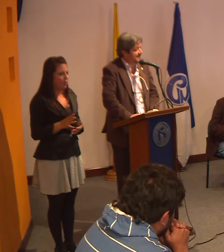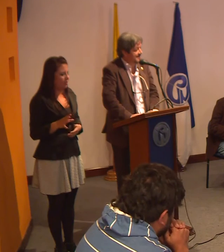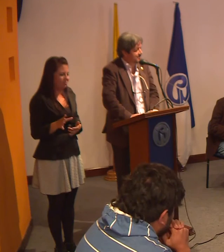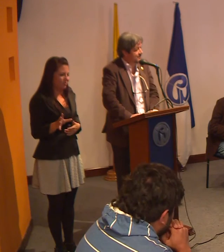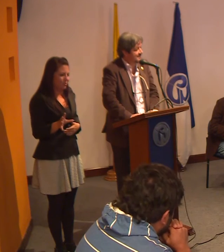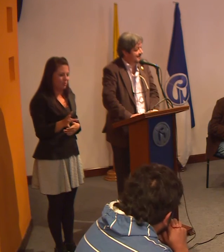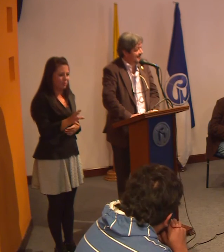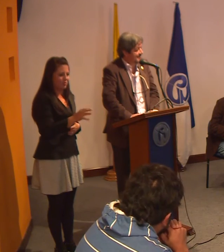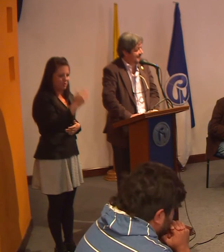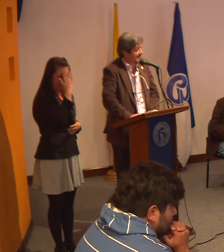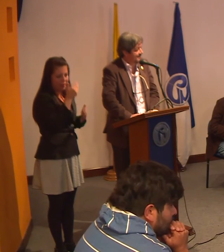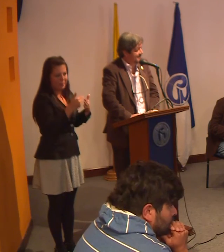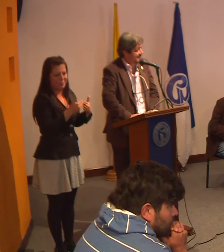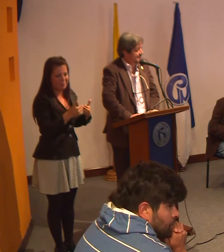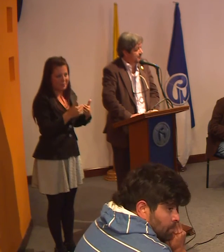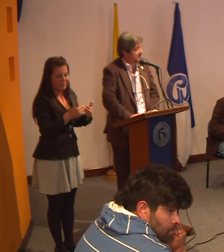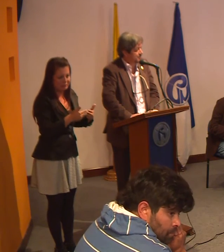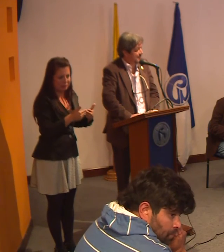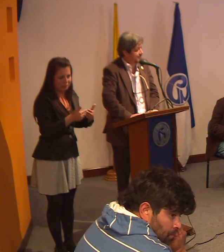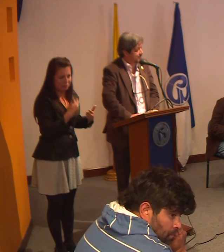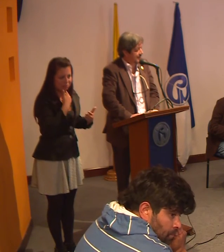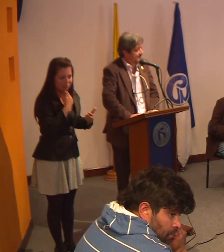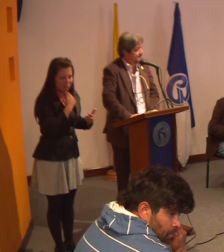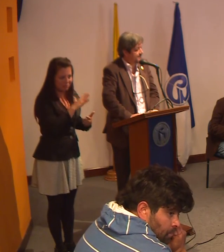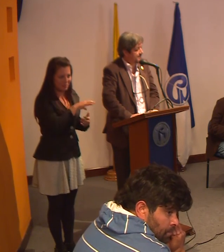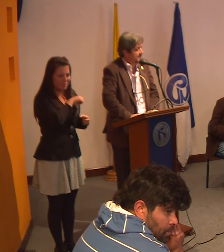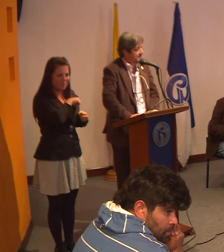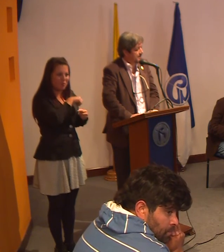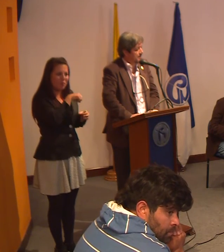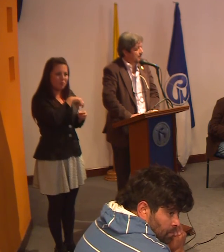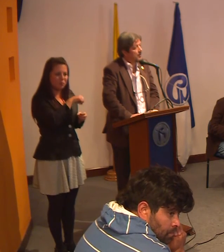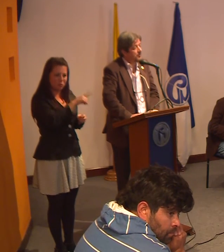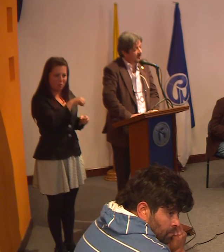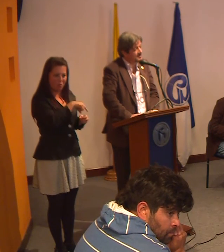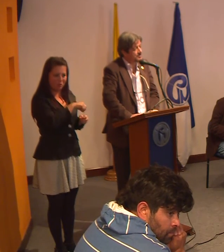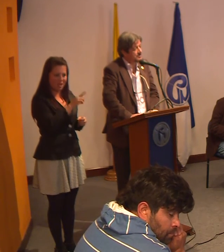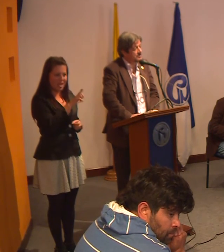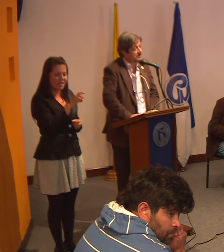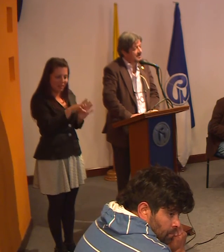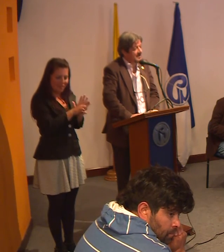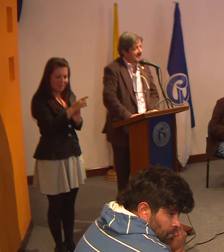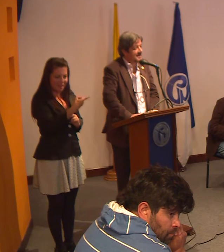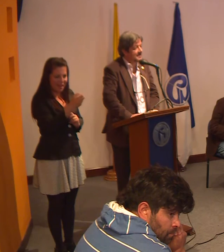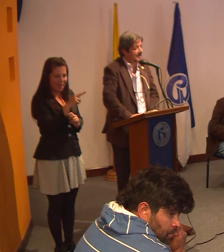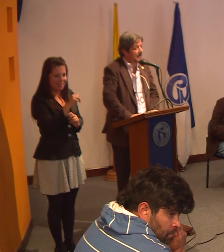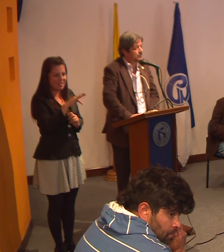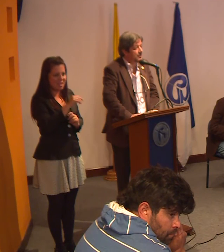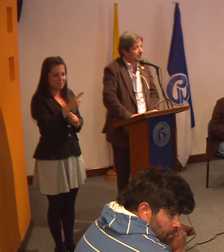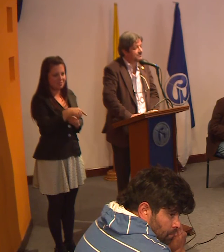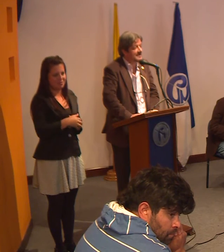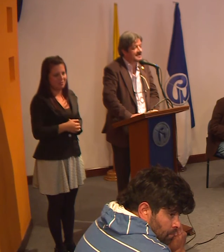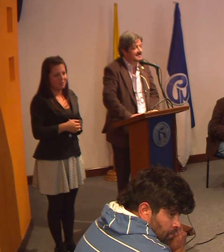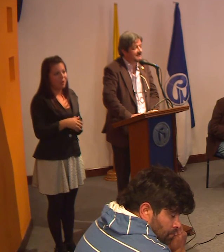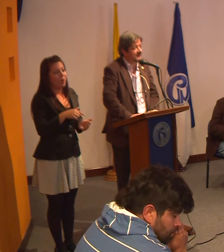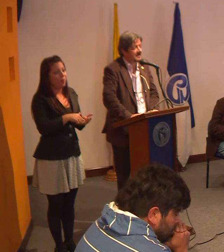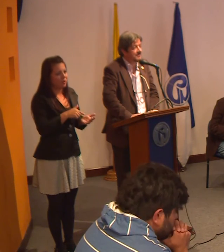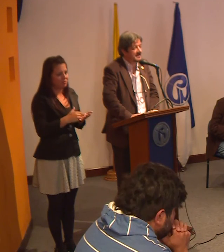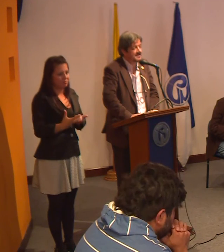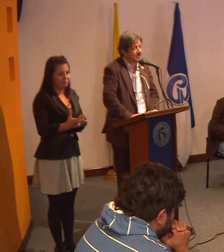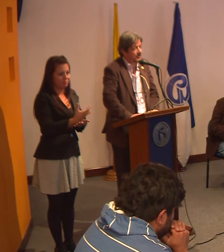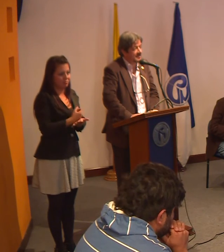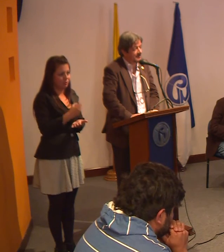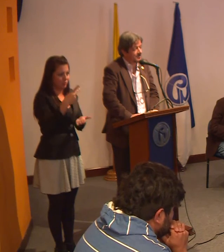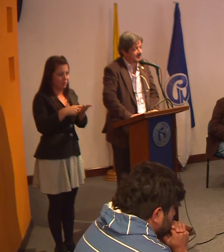a las limitaciones de la ley de garantías del proceso electoral. Por eso el recaudo de 2015 fue